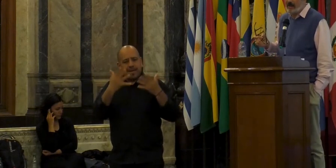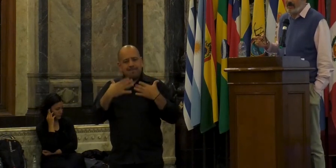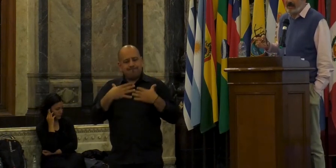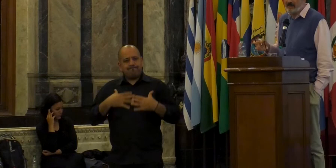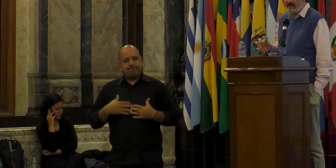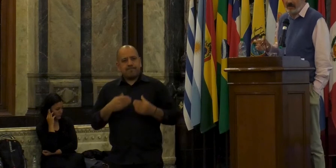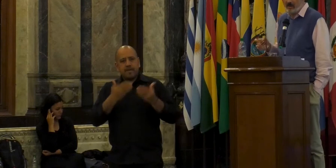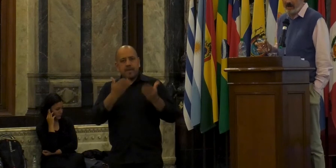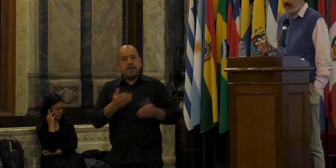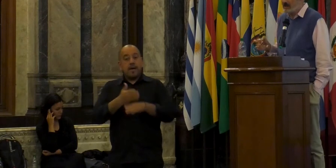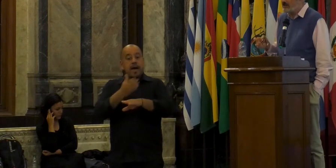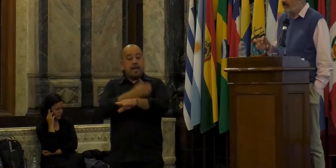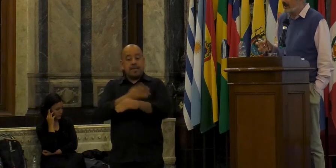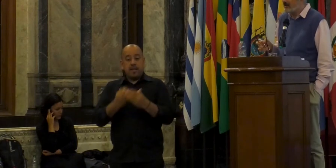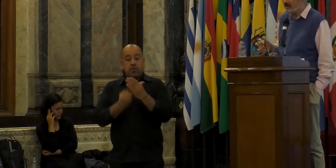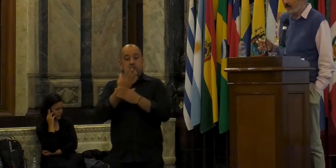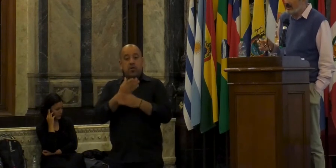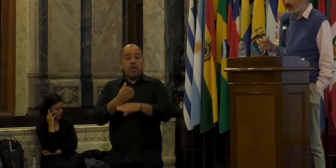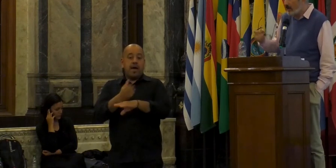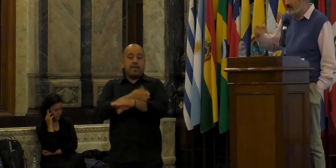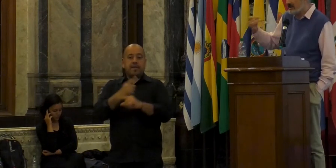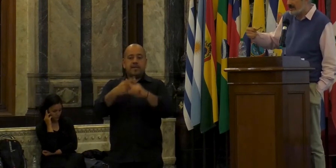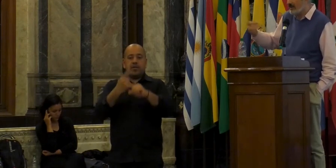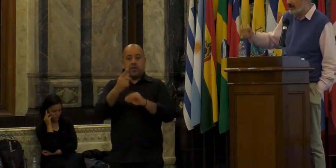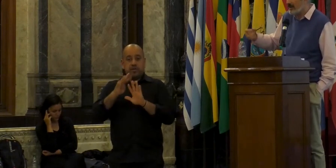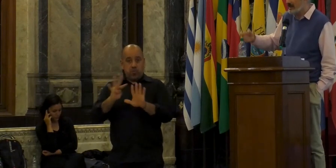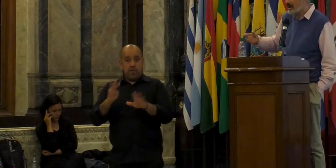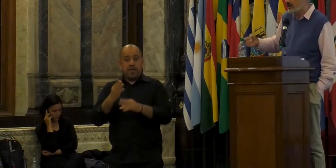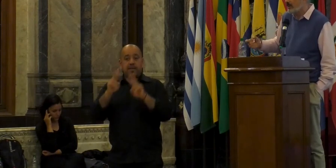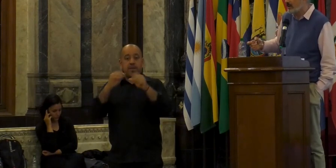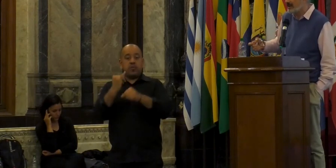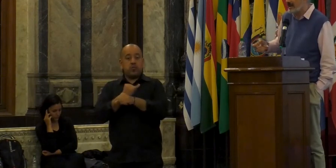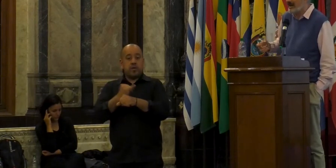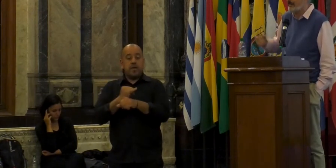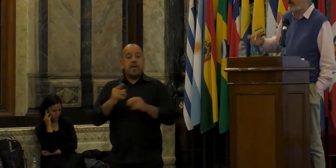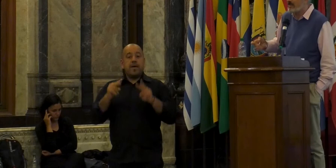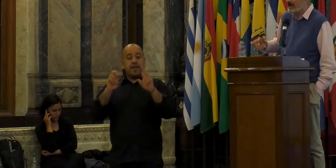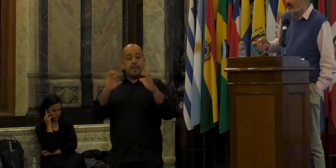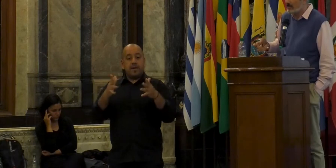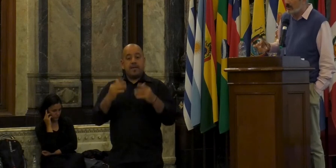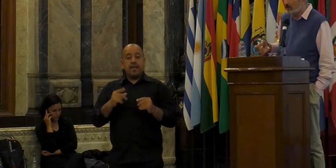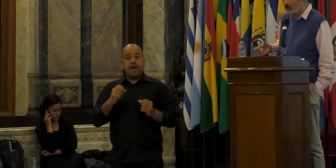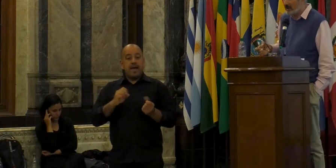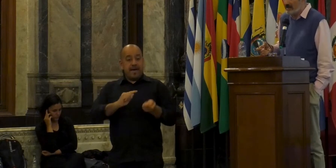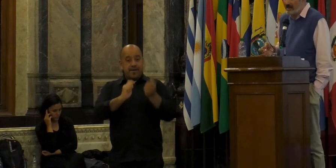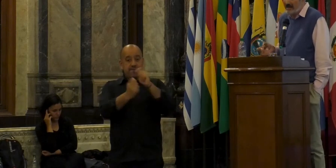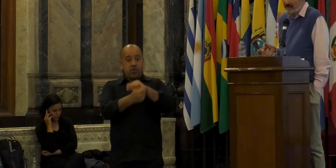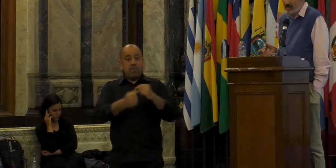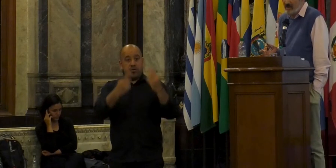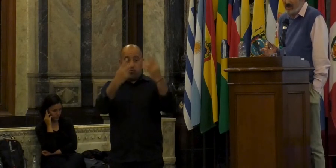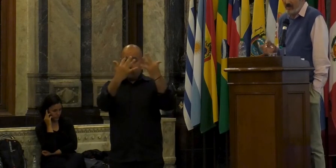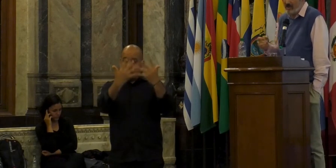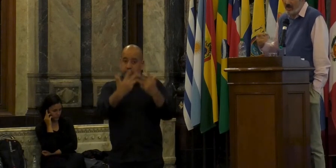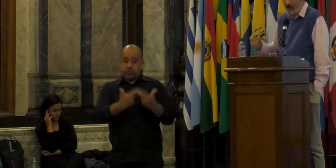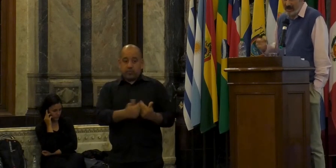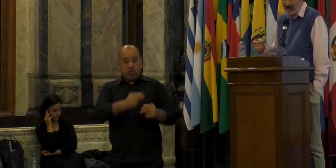a algo que antes de la modernidad industrial del siglo XIX sí se estaba tematizando, ¿no? Y es que la reforma de las costumbres es